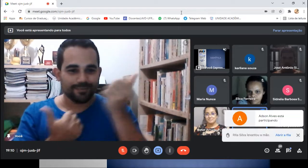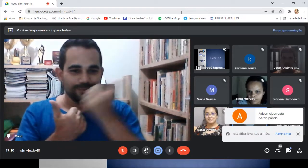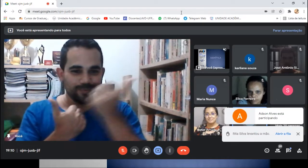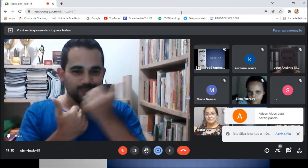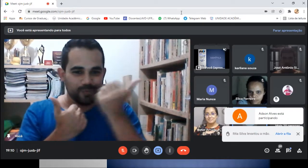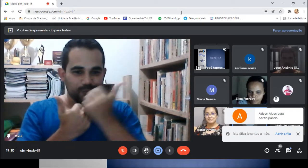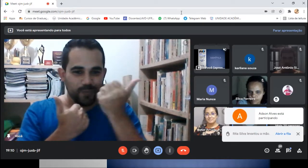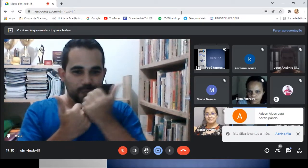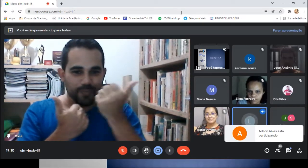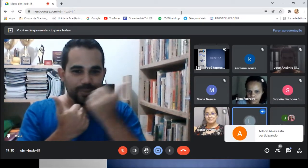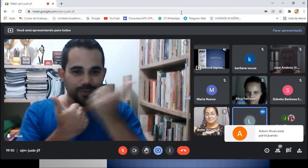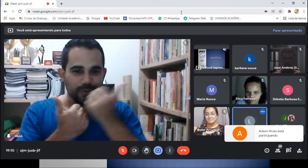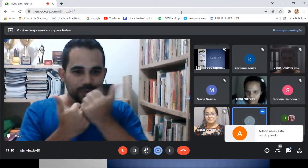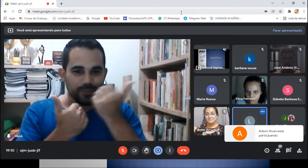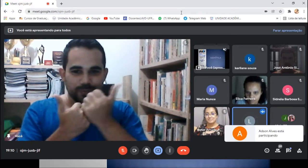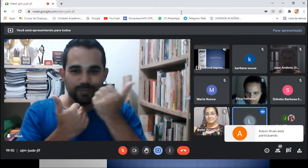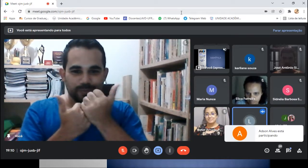Também, né? Alguns eu já conheço, né?